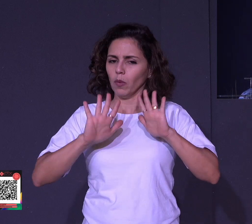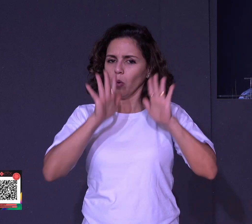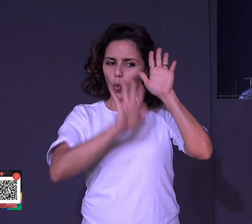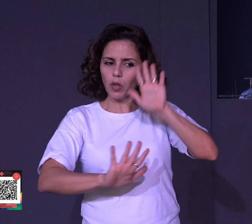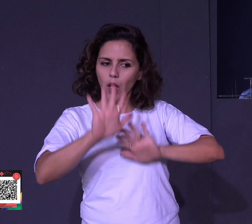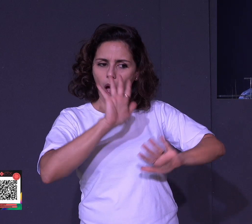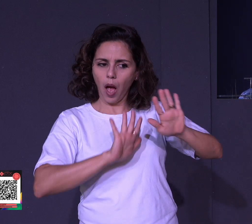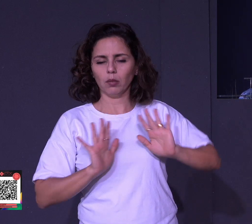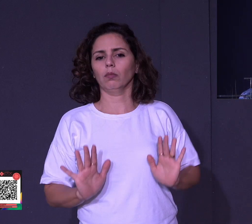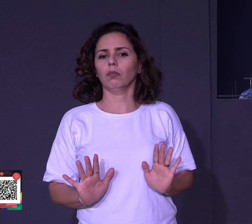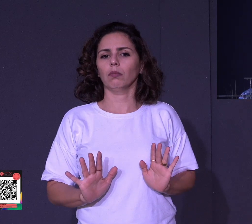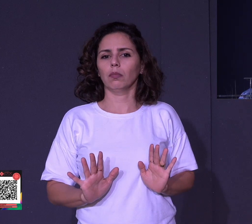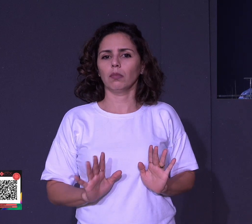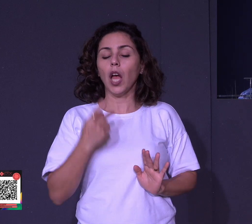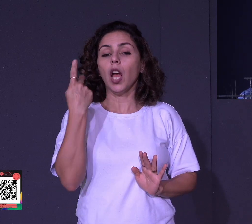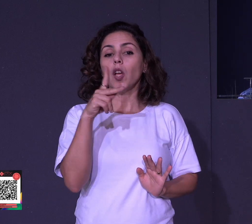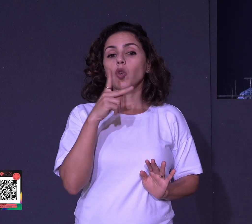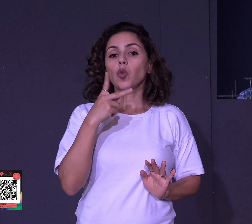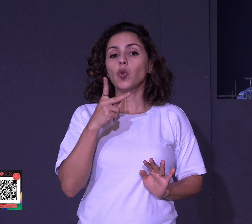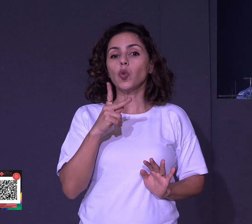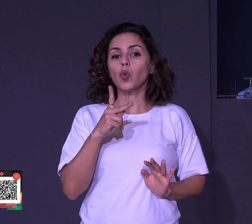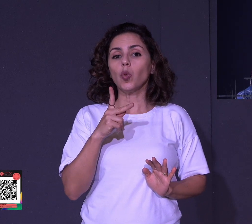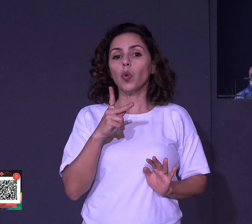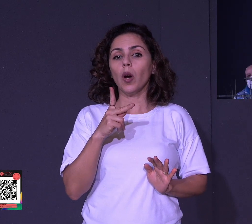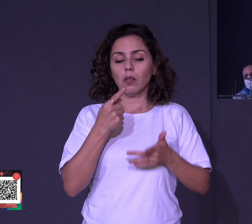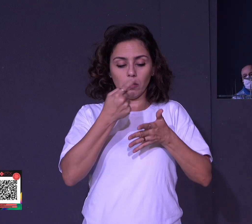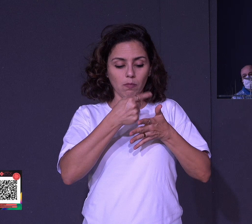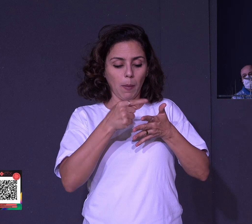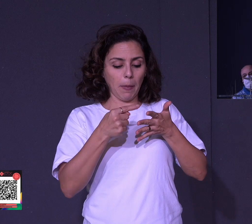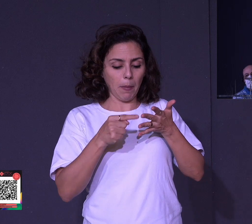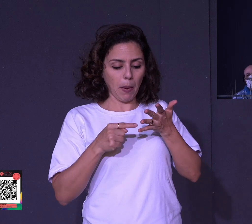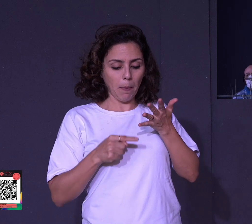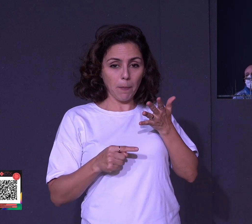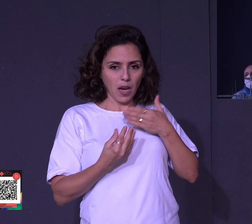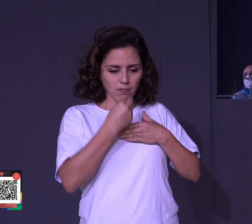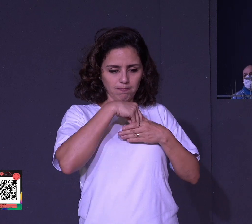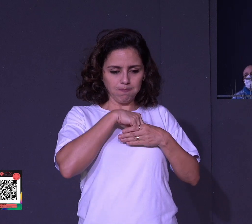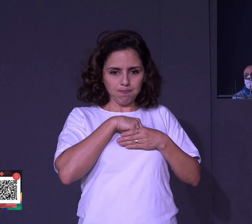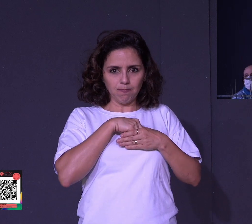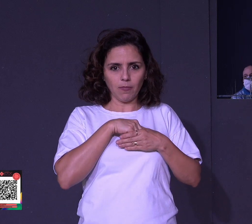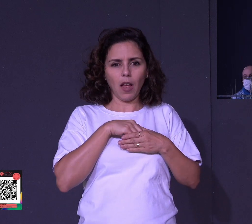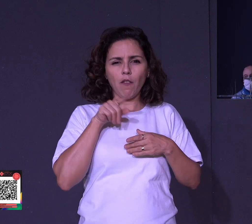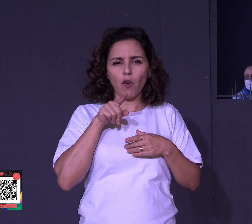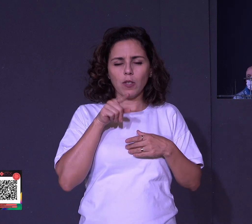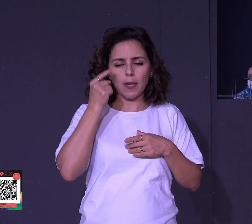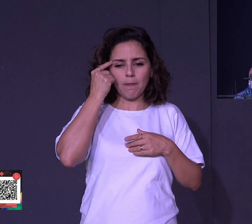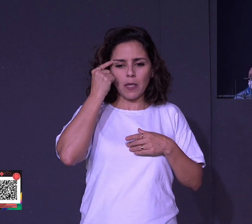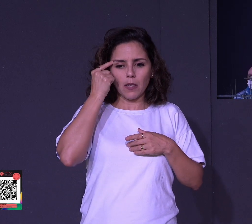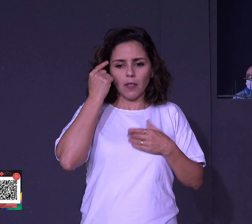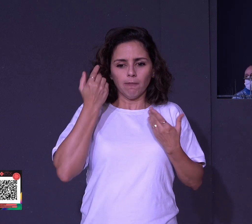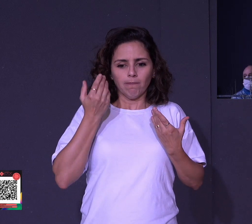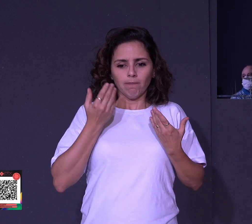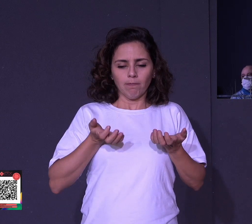Cuidado para quem você conta as suas debilidades. Que sejam pessoas maduras, que serão instrumentos de